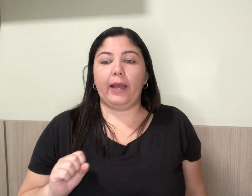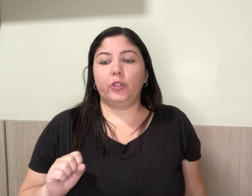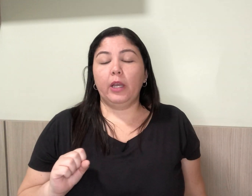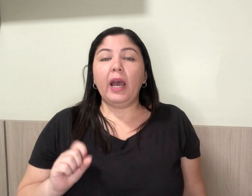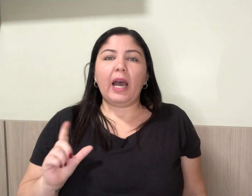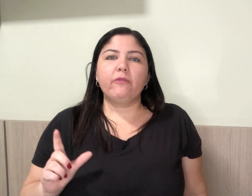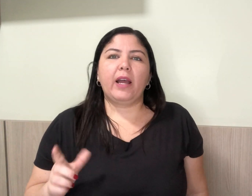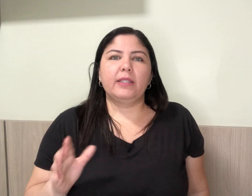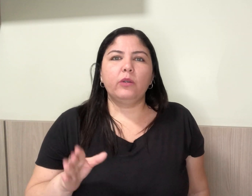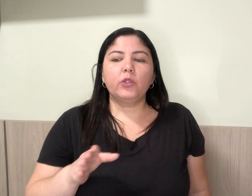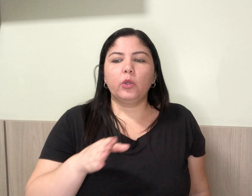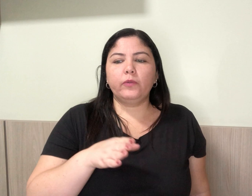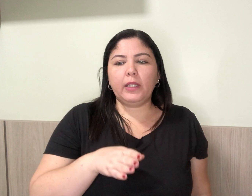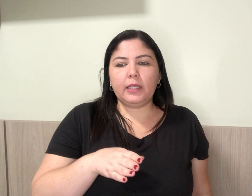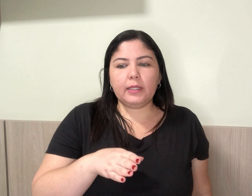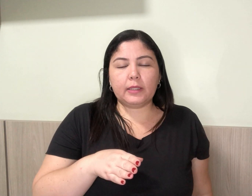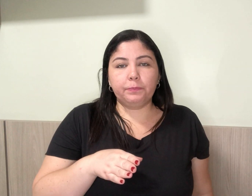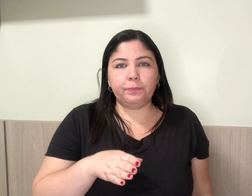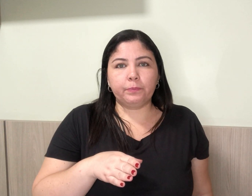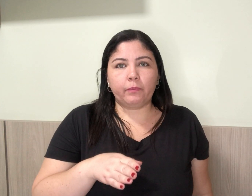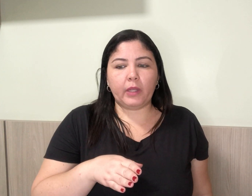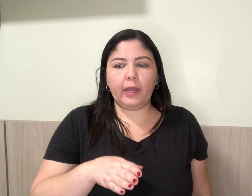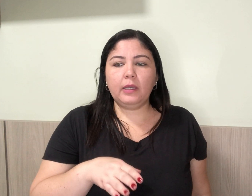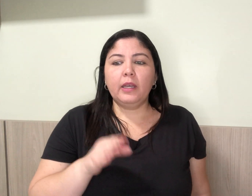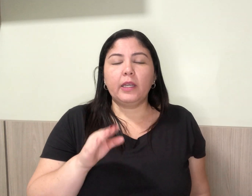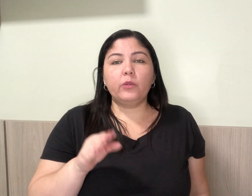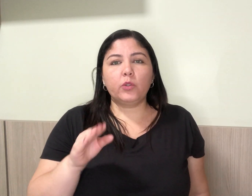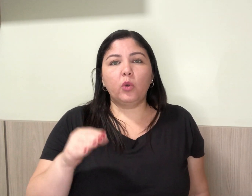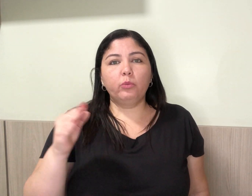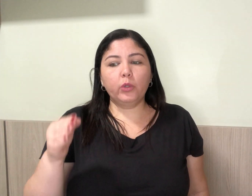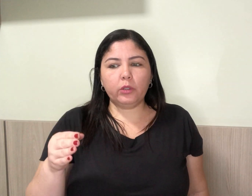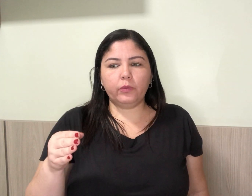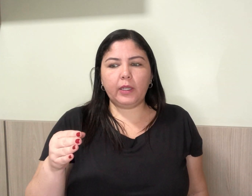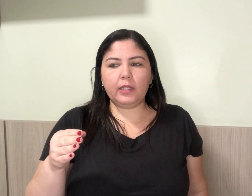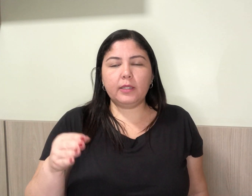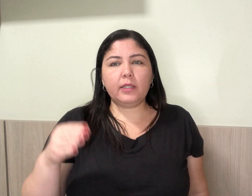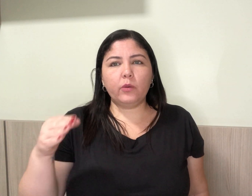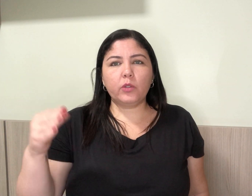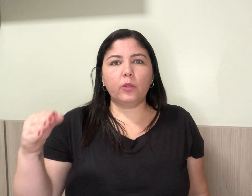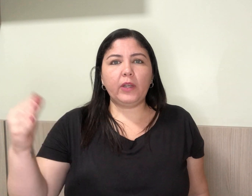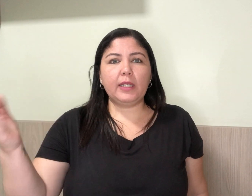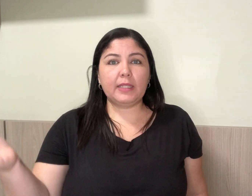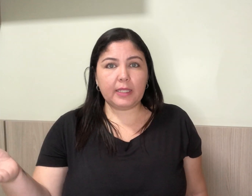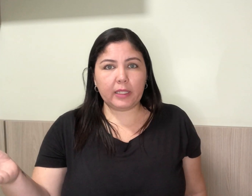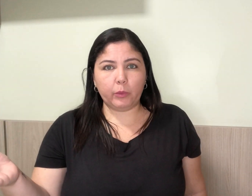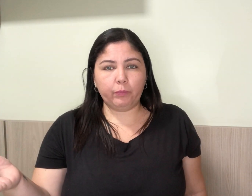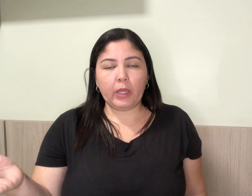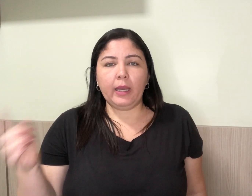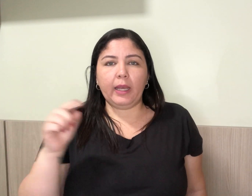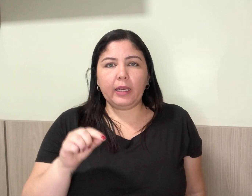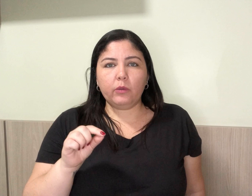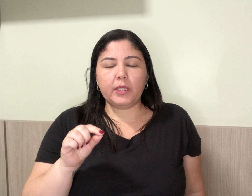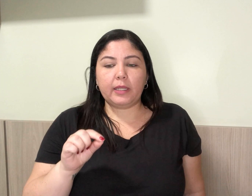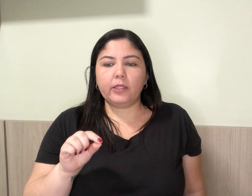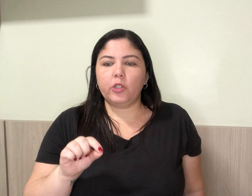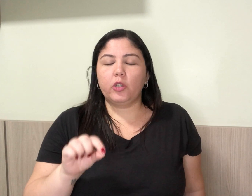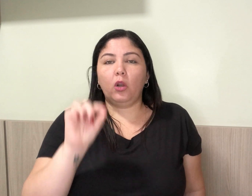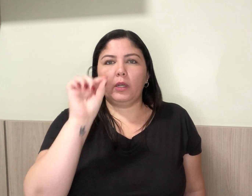intensidade. A frase eu estou feliz, né? Eu estou muito feliz e eu estou felicíssimo. Em língua de sinais a gente coloca